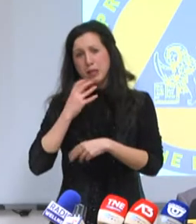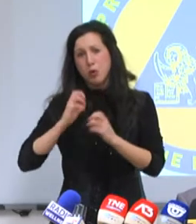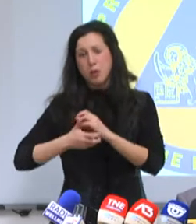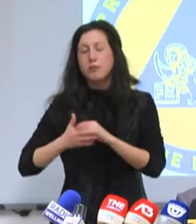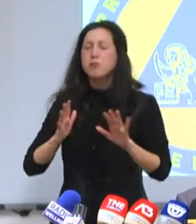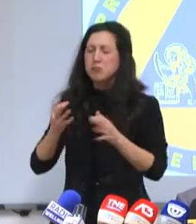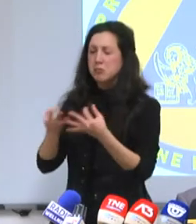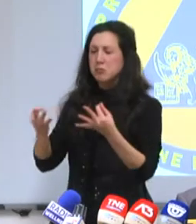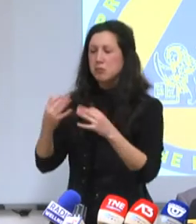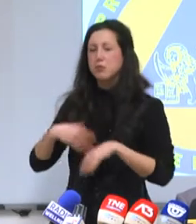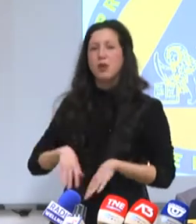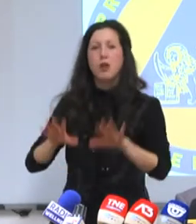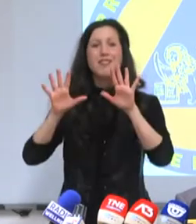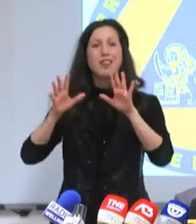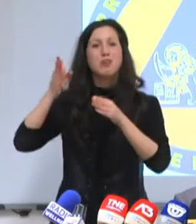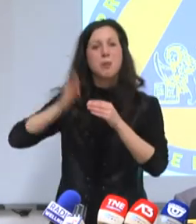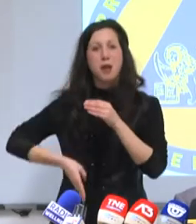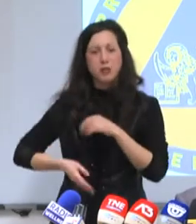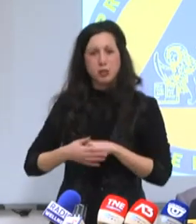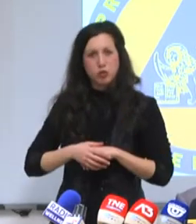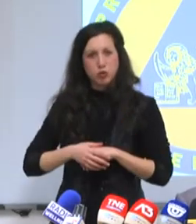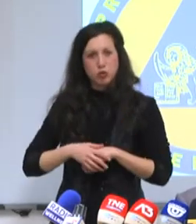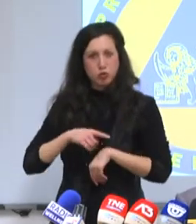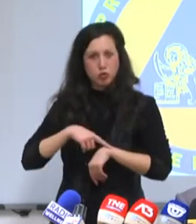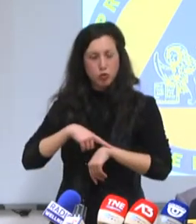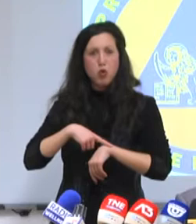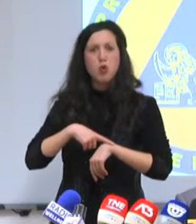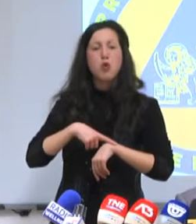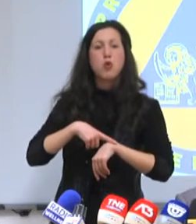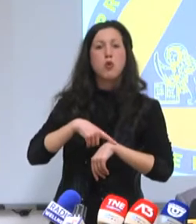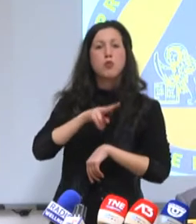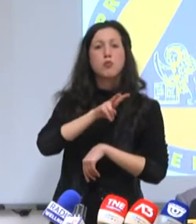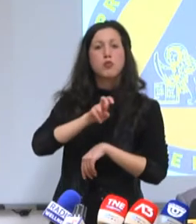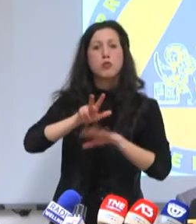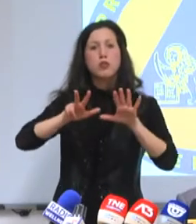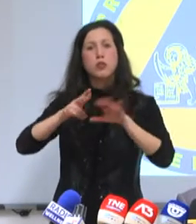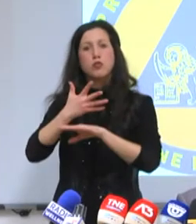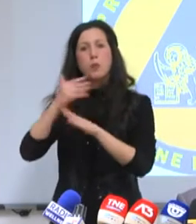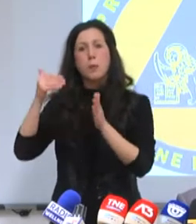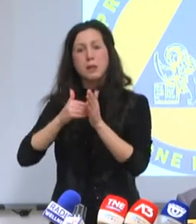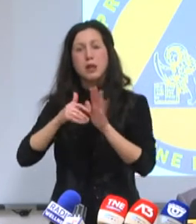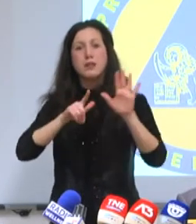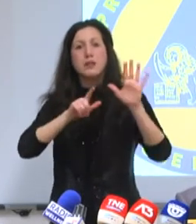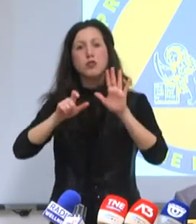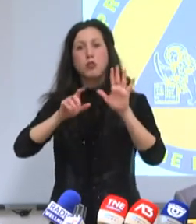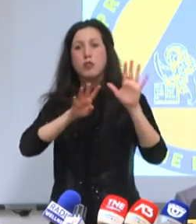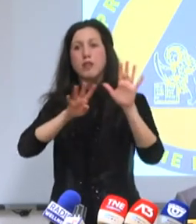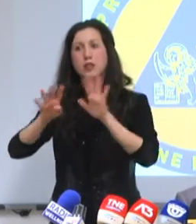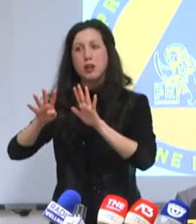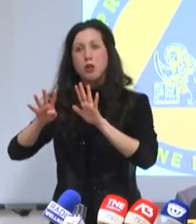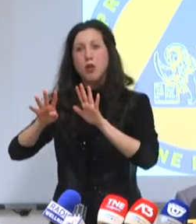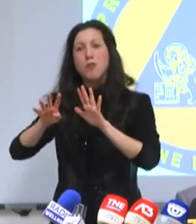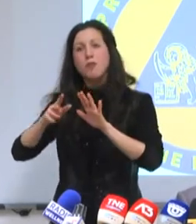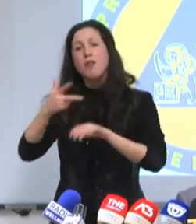alle dieci e mezzo le dosi di vaccino somministrate erano come scritto 285mila 799 che si